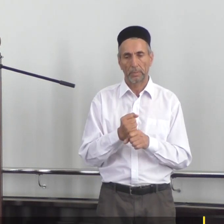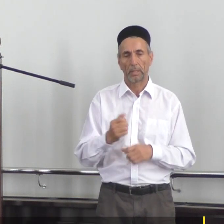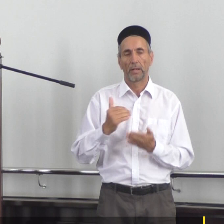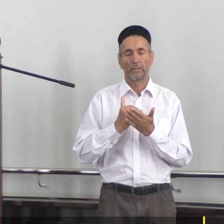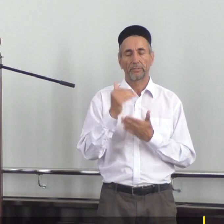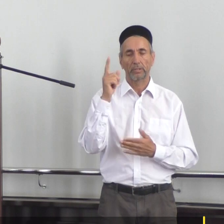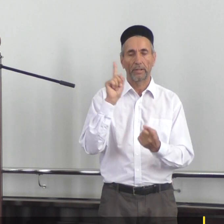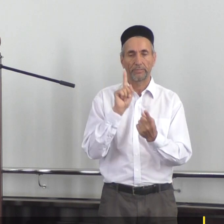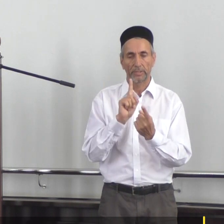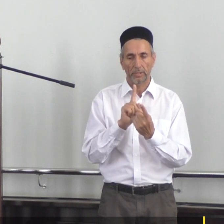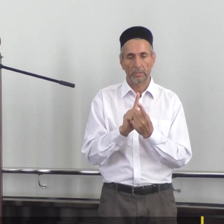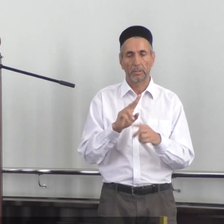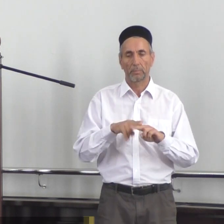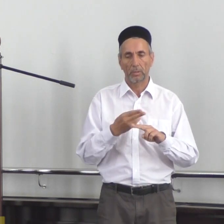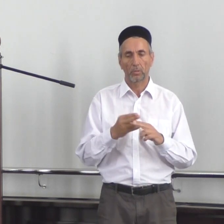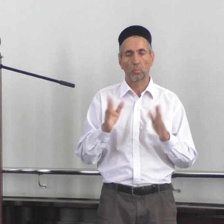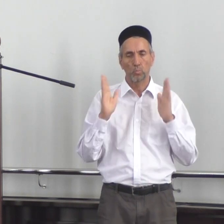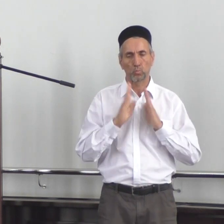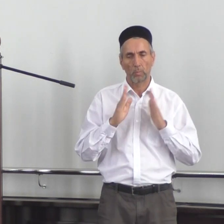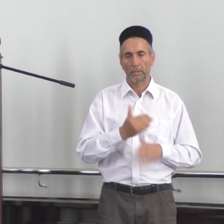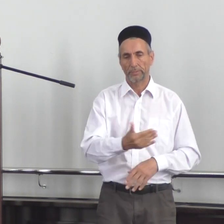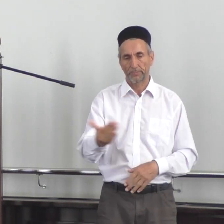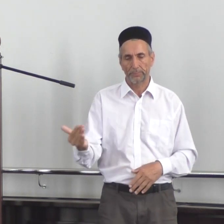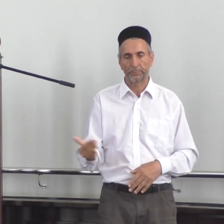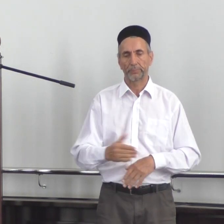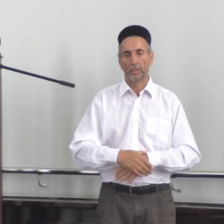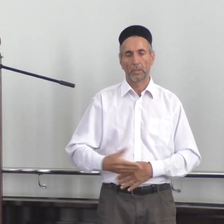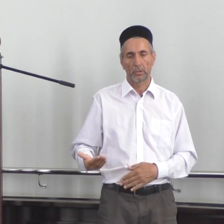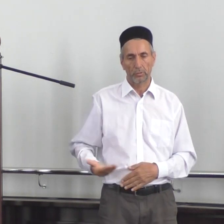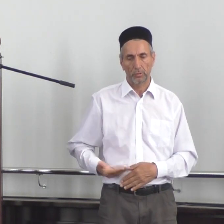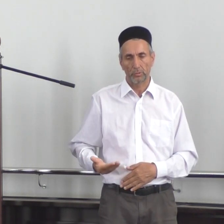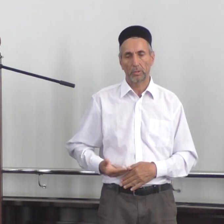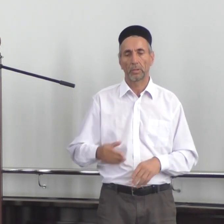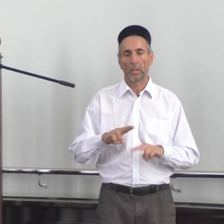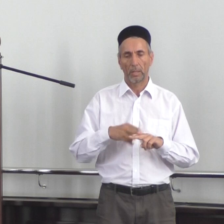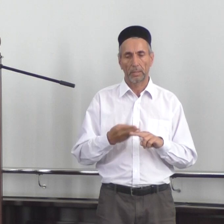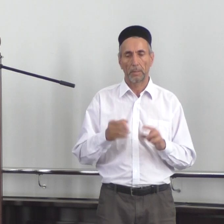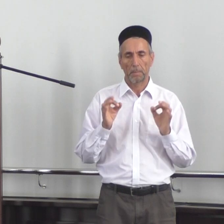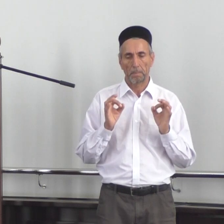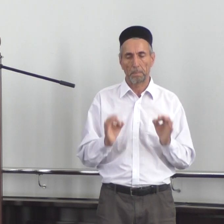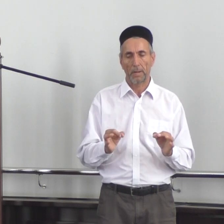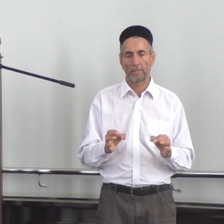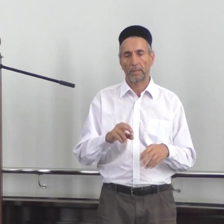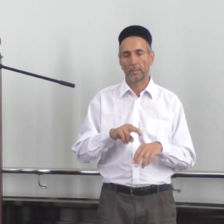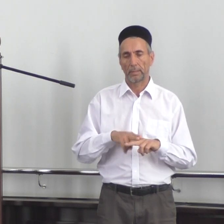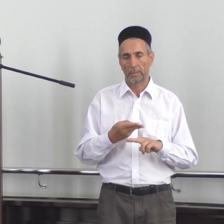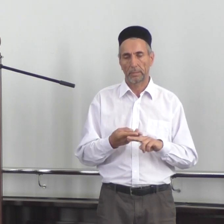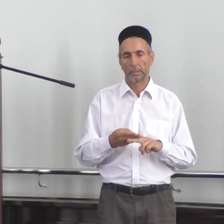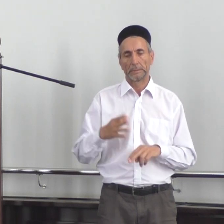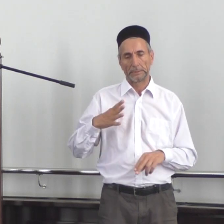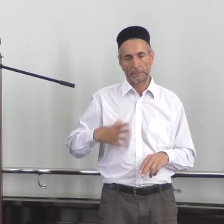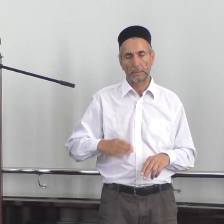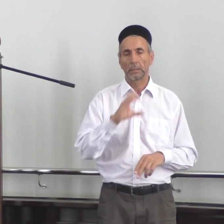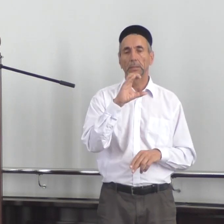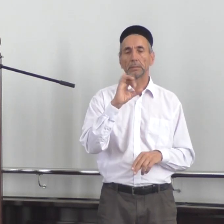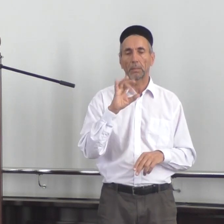Аллаһ каршысында мөэмин мусульманнар буларак, гамәл һәм гыйбадәтләребезне үтәп, тыйган гамәлләрдән тыйылып, сабыр итеп